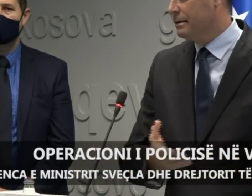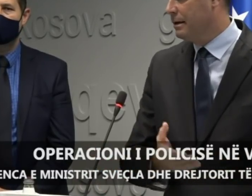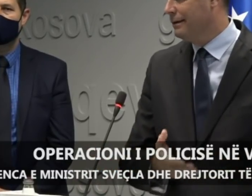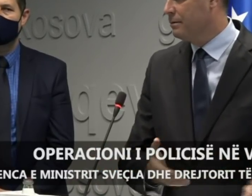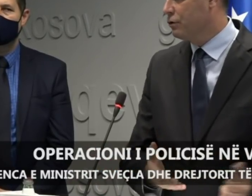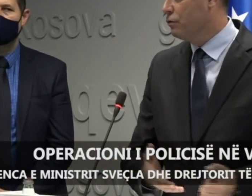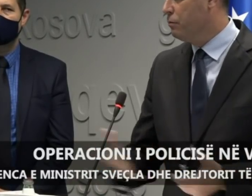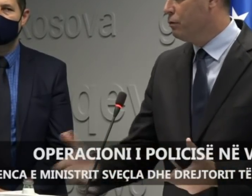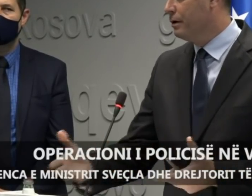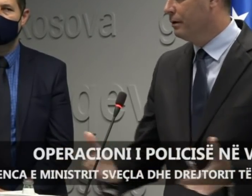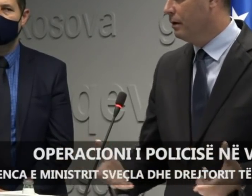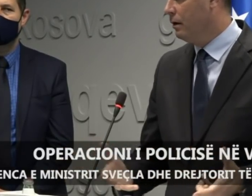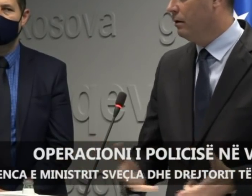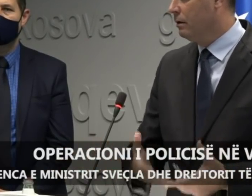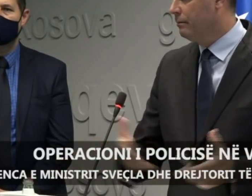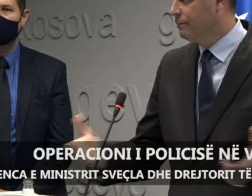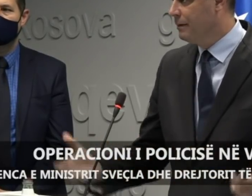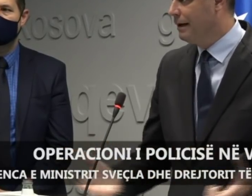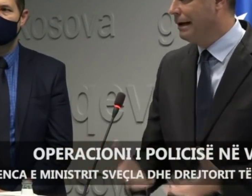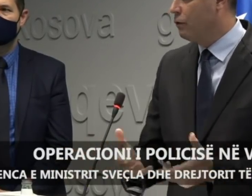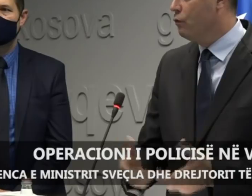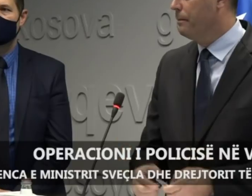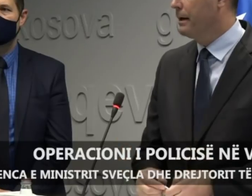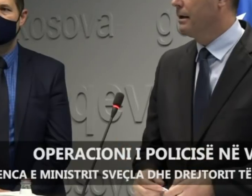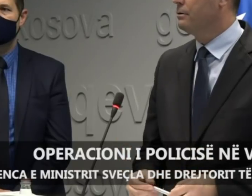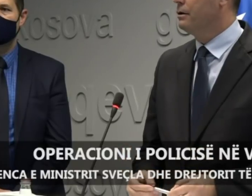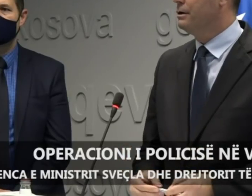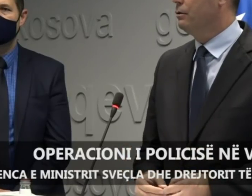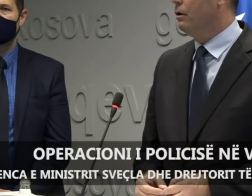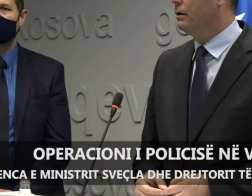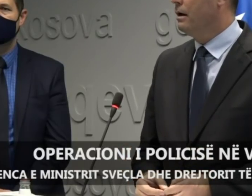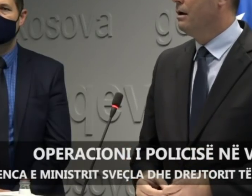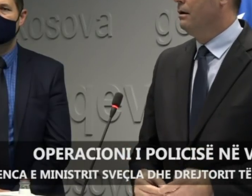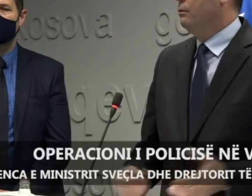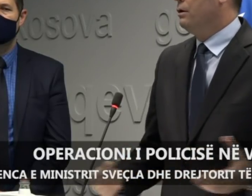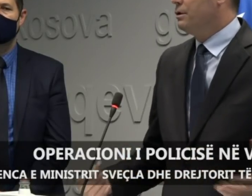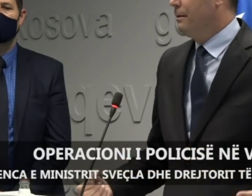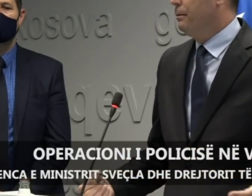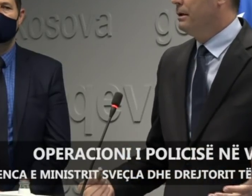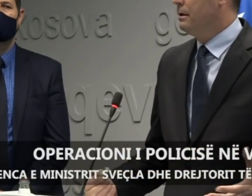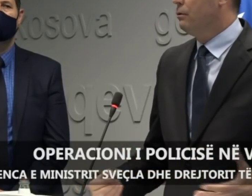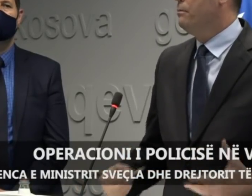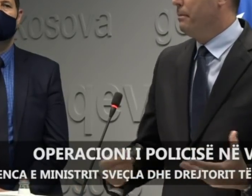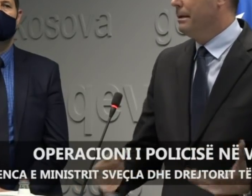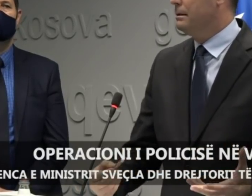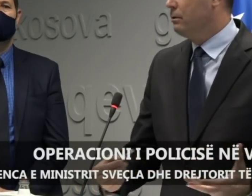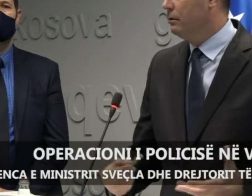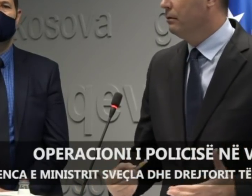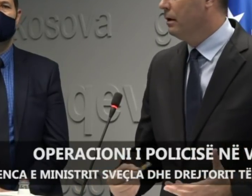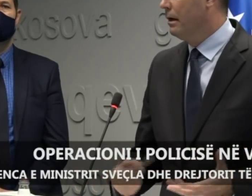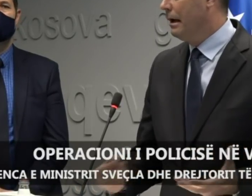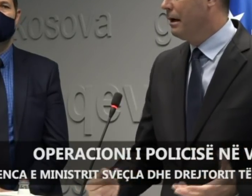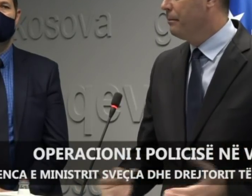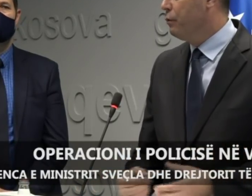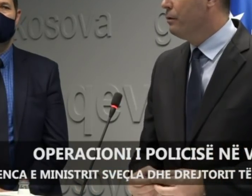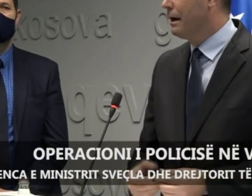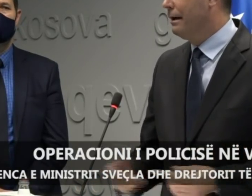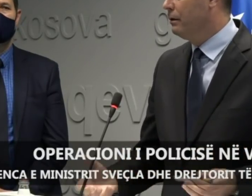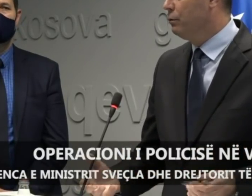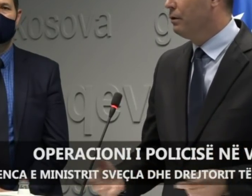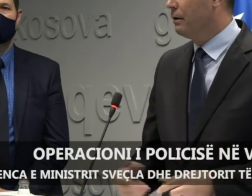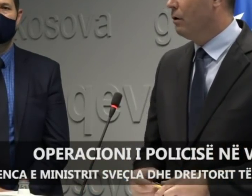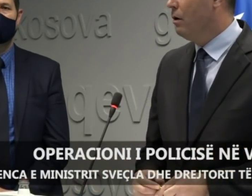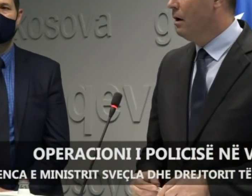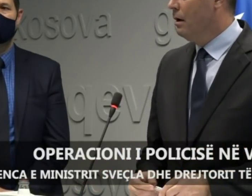thjeshtë, njerëz që kanë dashur me shkum punën, atakuar prej kësaj situate, natyrisht edhe policët tonë, po policët tonë e kanë punë,